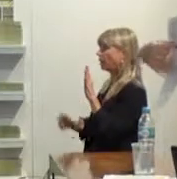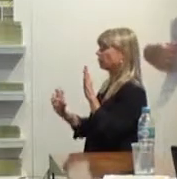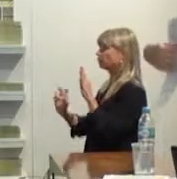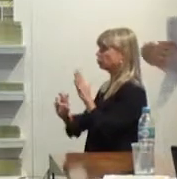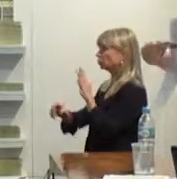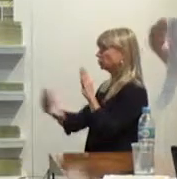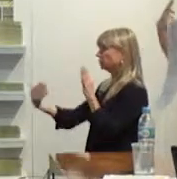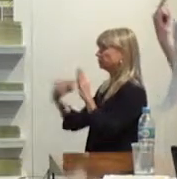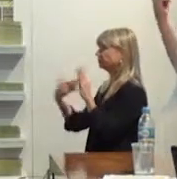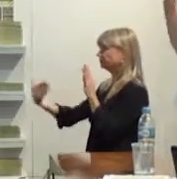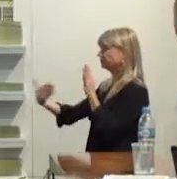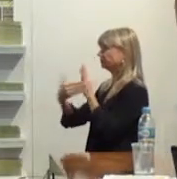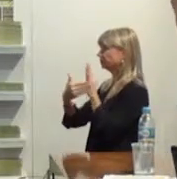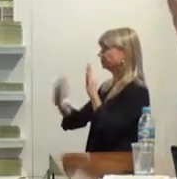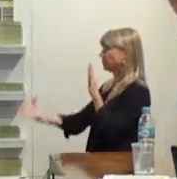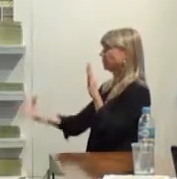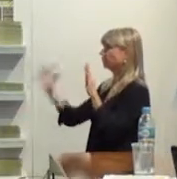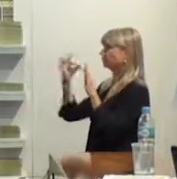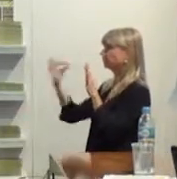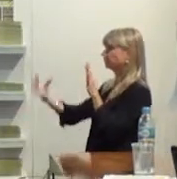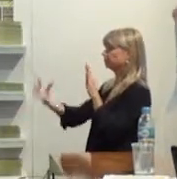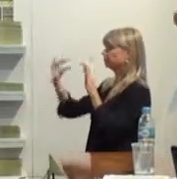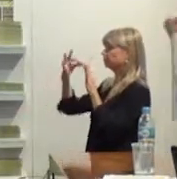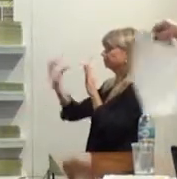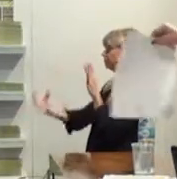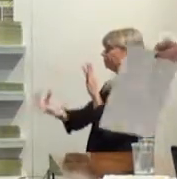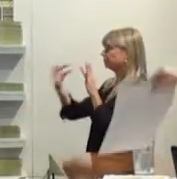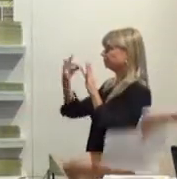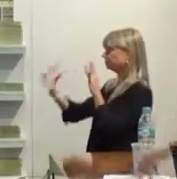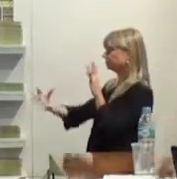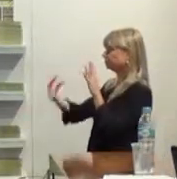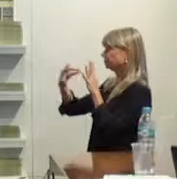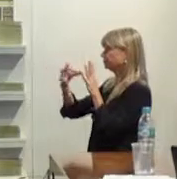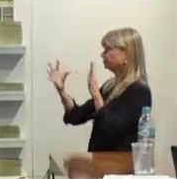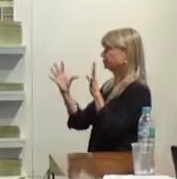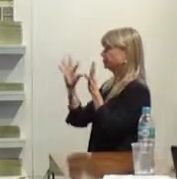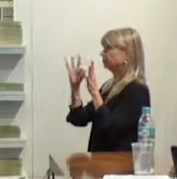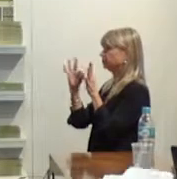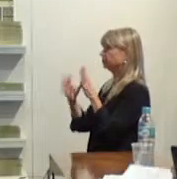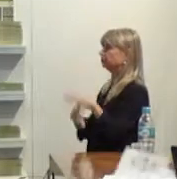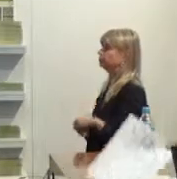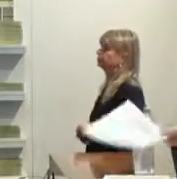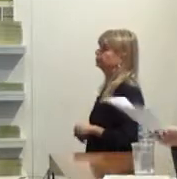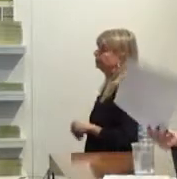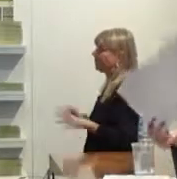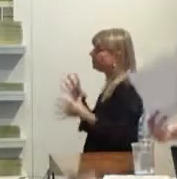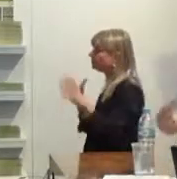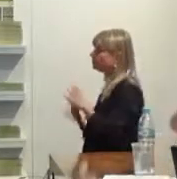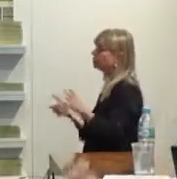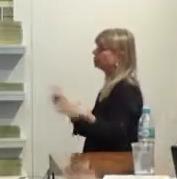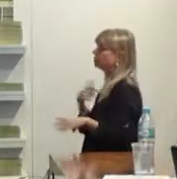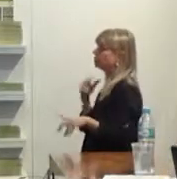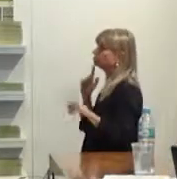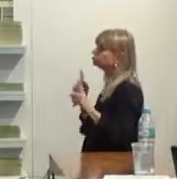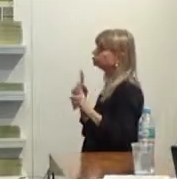a interconectar transversalmente las líneas de subte de la ciudad, en la medida en que todavía no se hagan